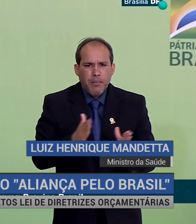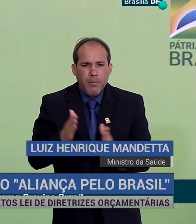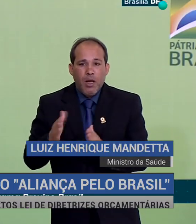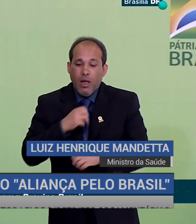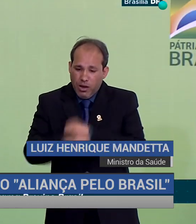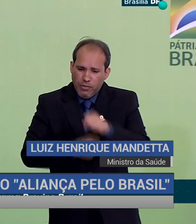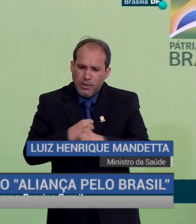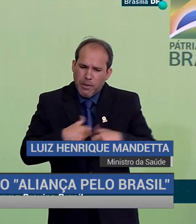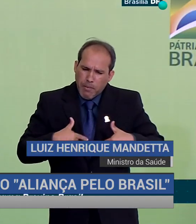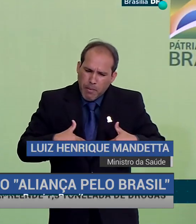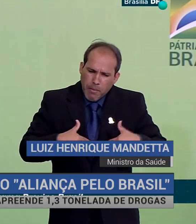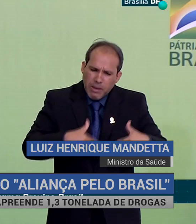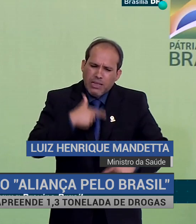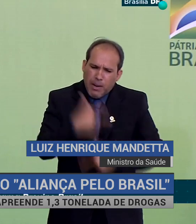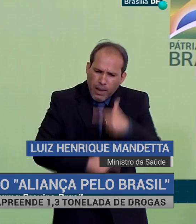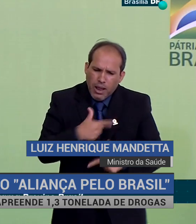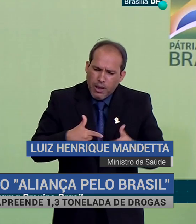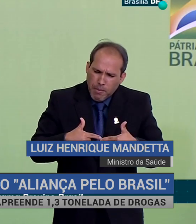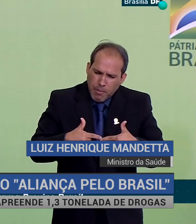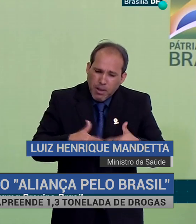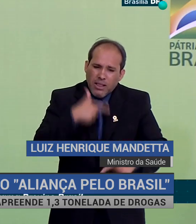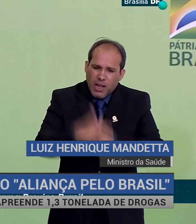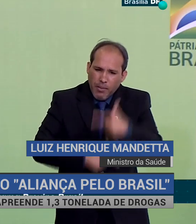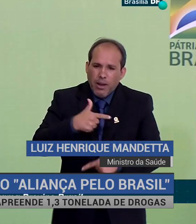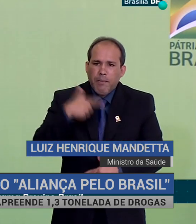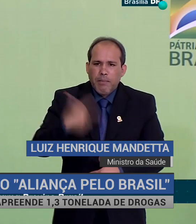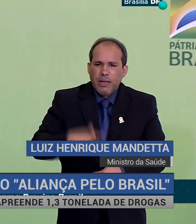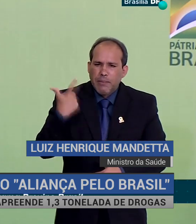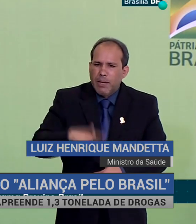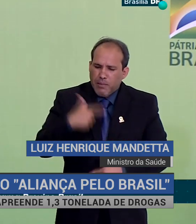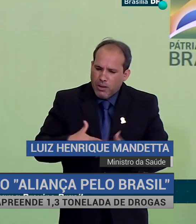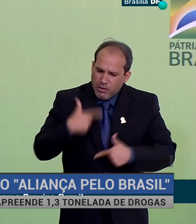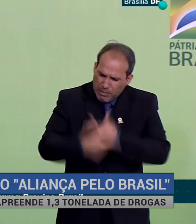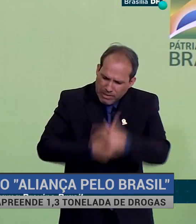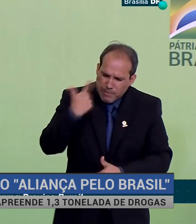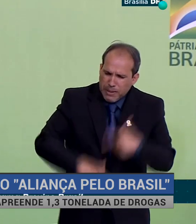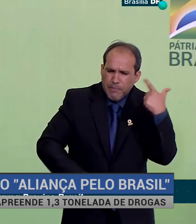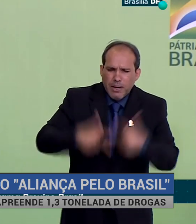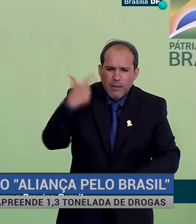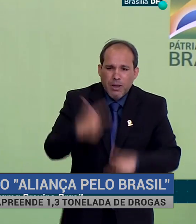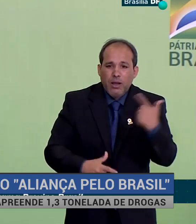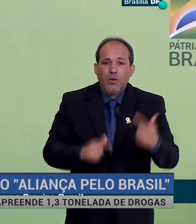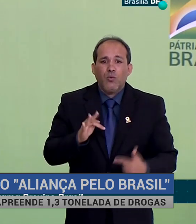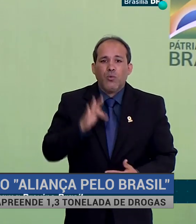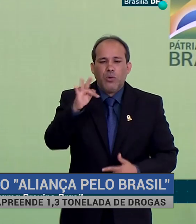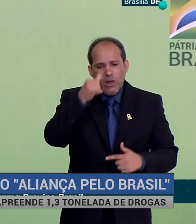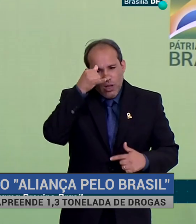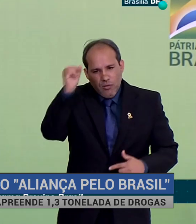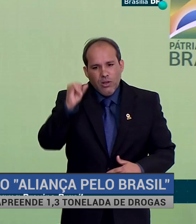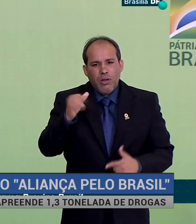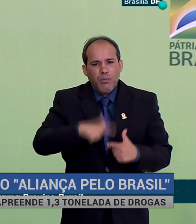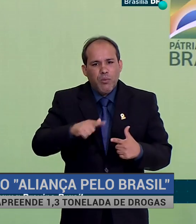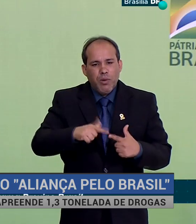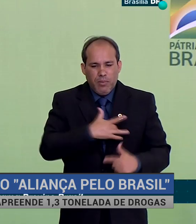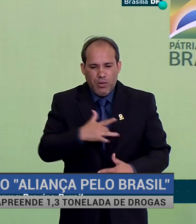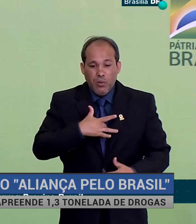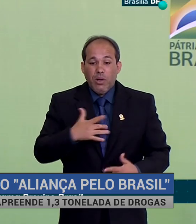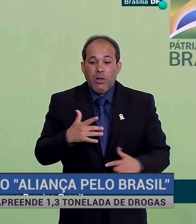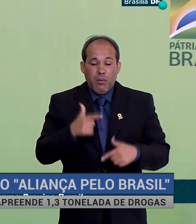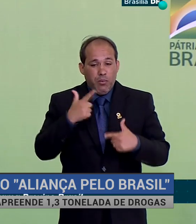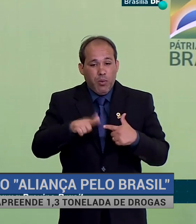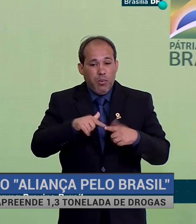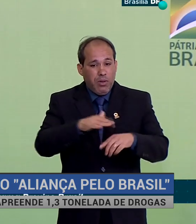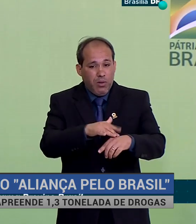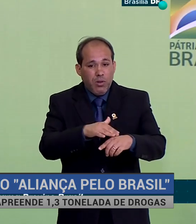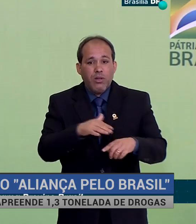trabalhar trabalhar e colher os frutos da prevenção com a cidade mais a dia para o equilíbrio econômico-financeiro